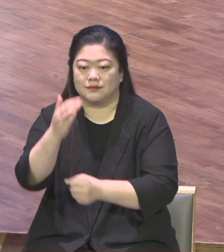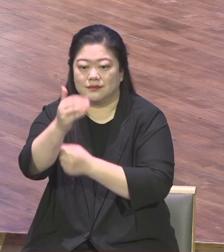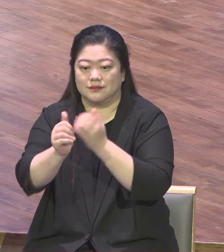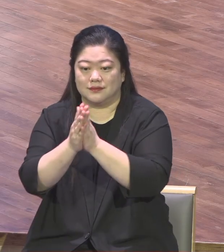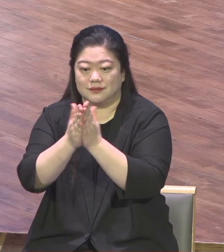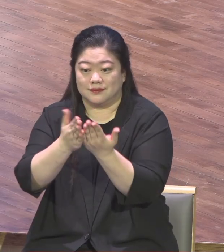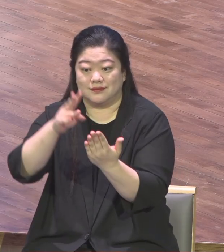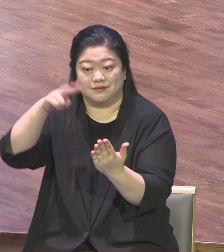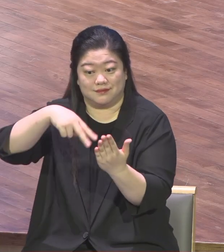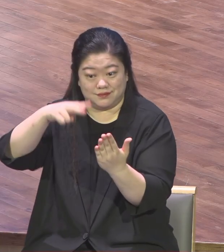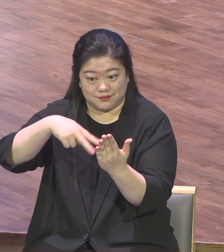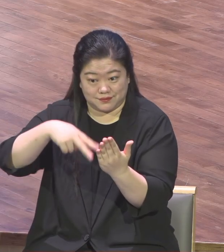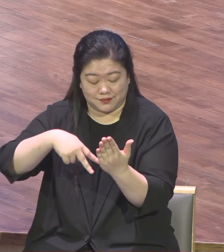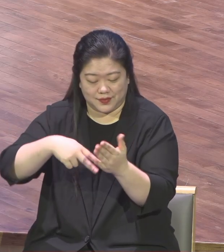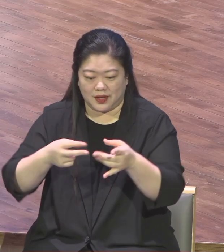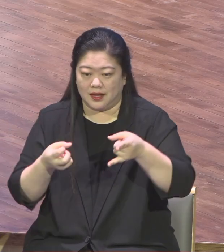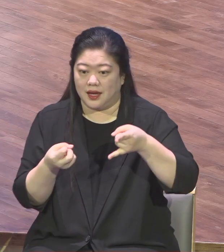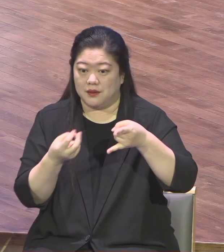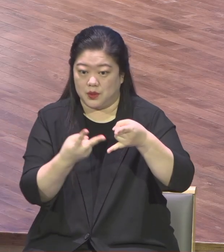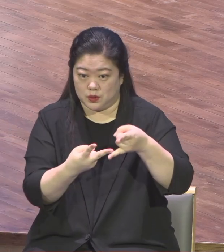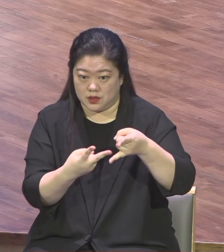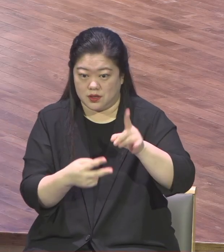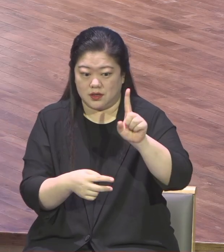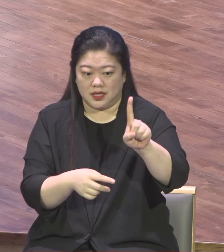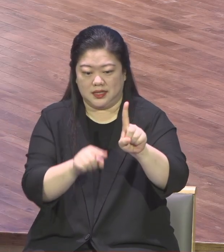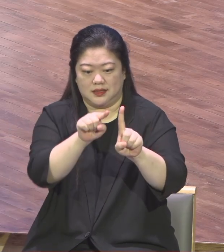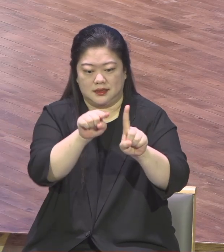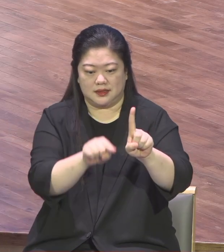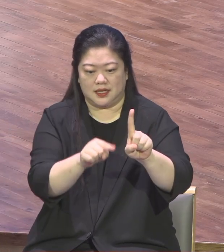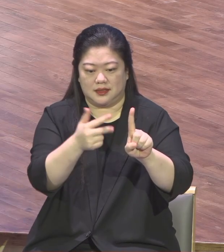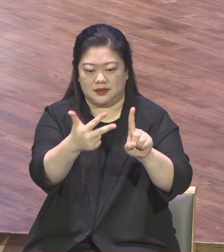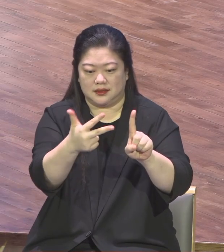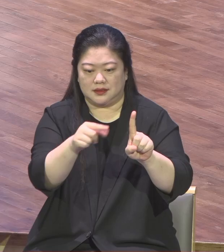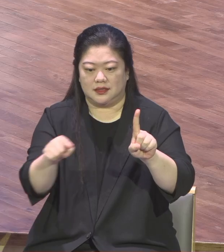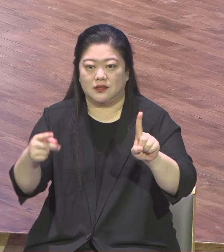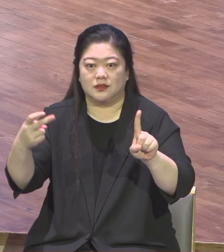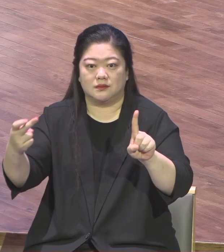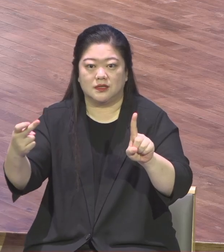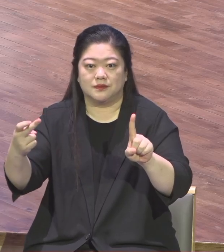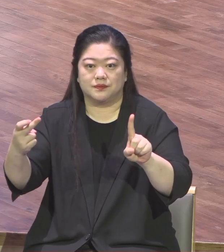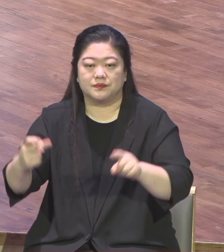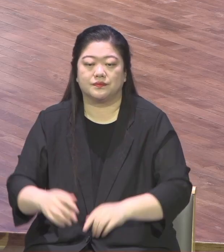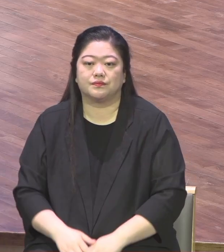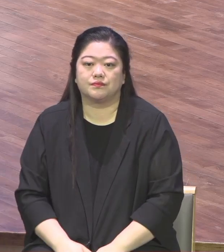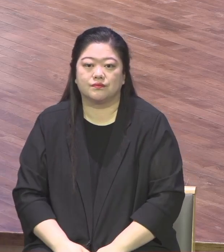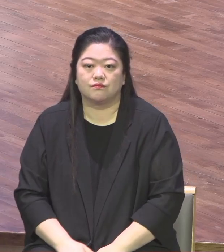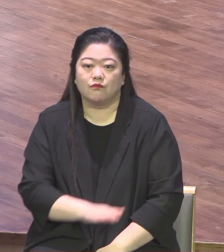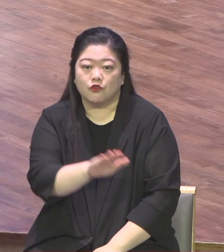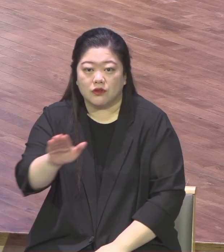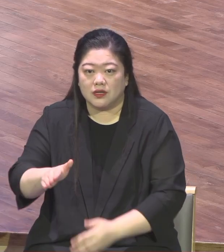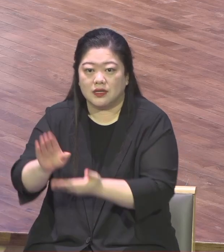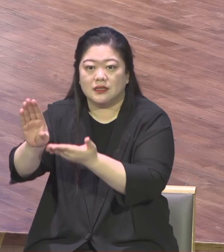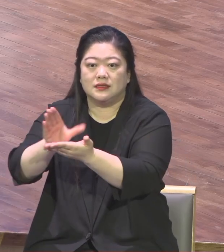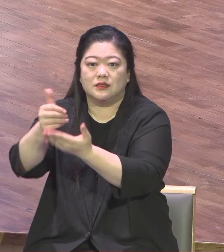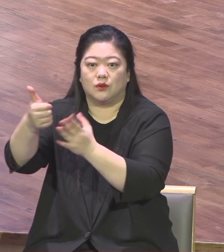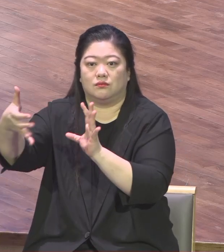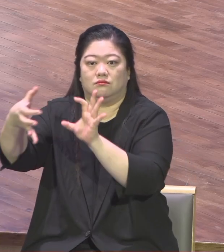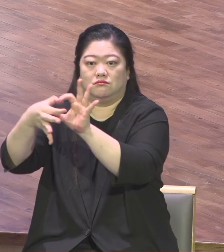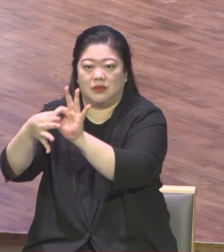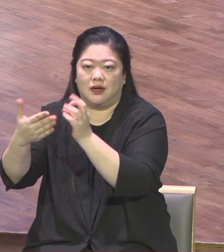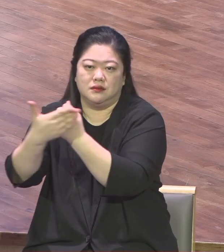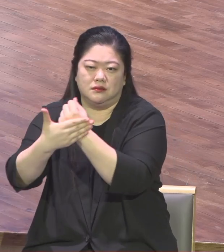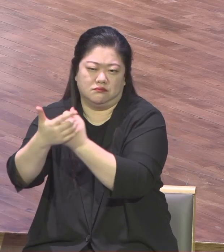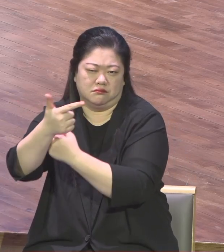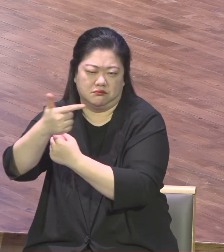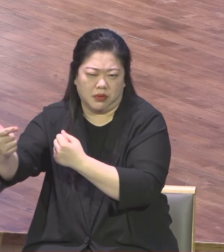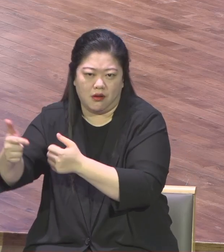성취될 하나님의 말씀은 에베소서 1장 7절에서 12절 말씀입니다. 우리는 그리스도 안에서 그의 은혜의 풍성함을